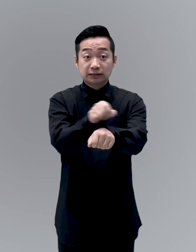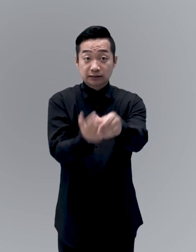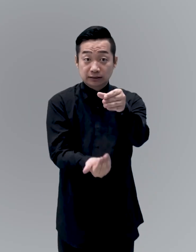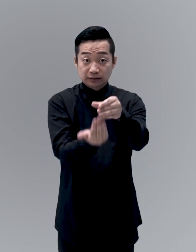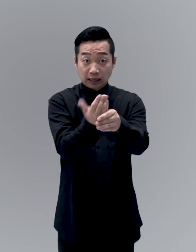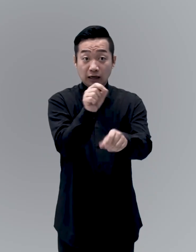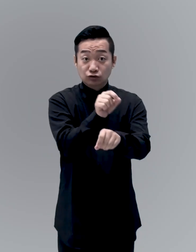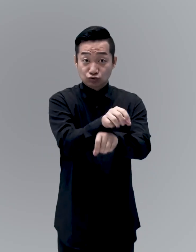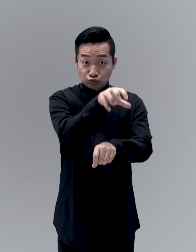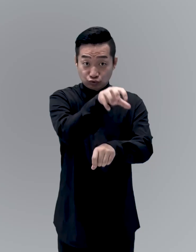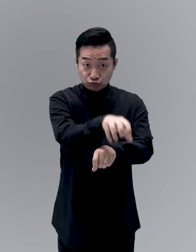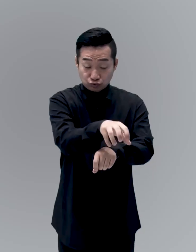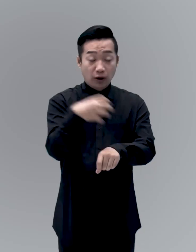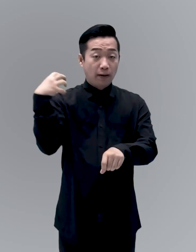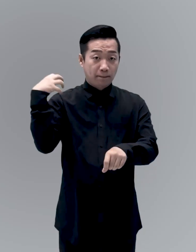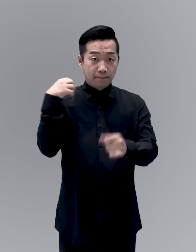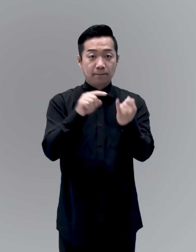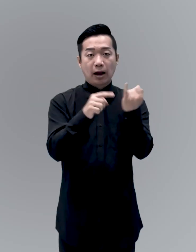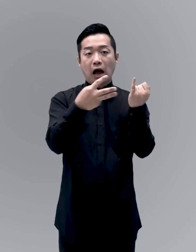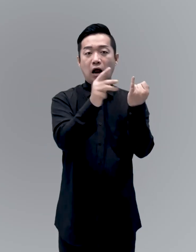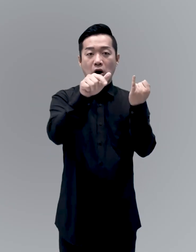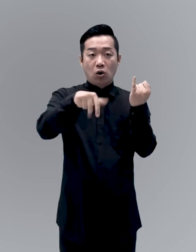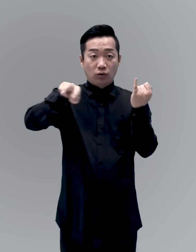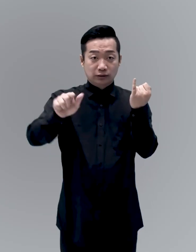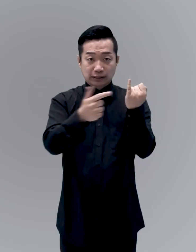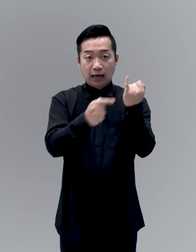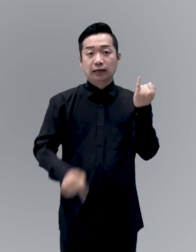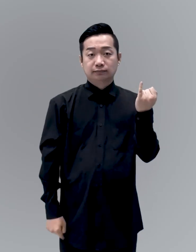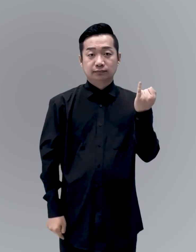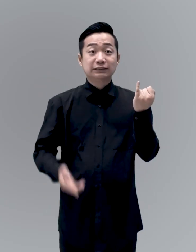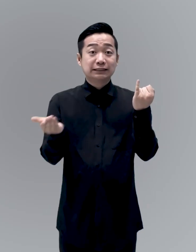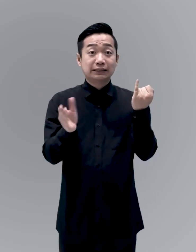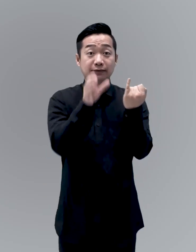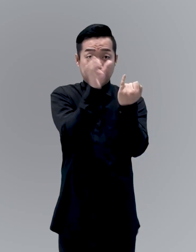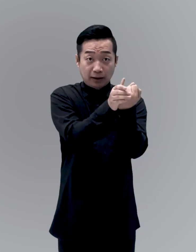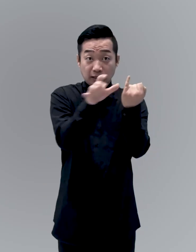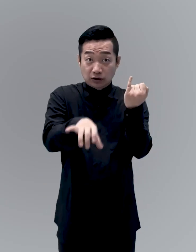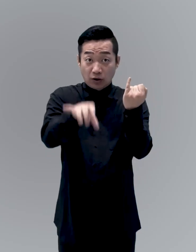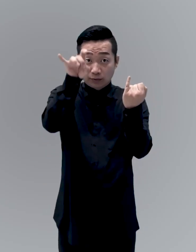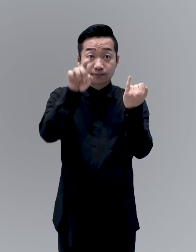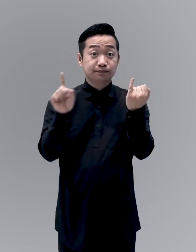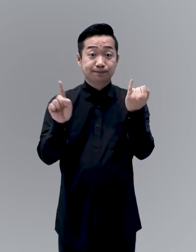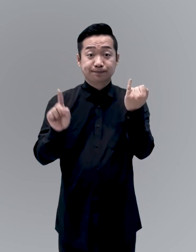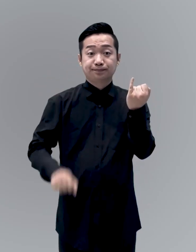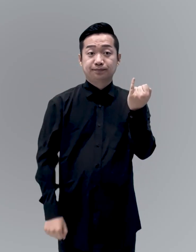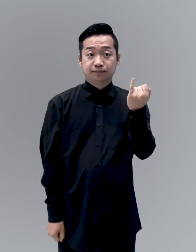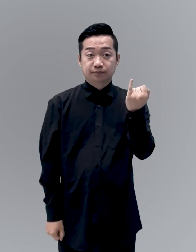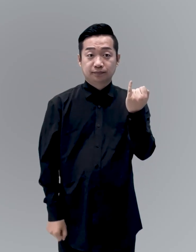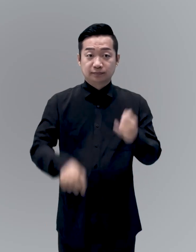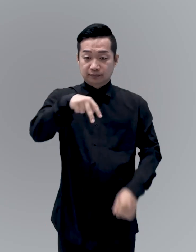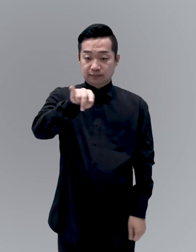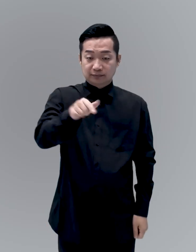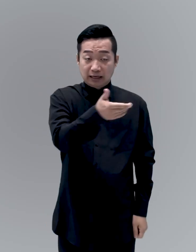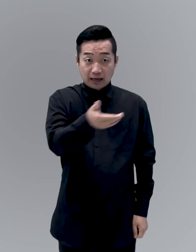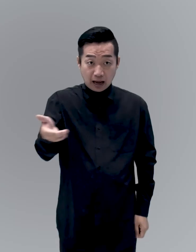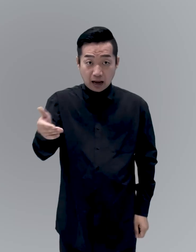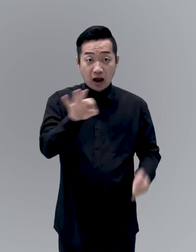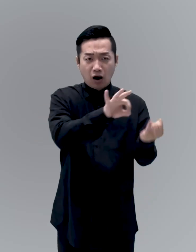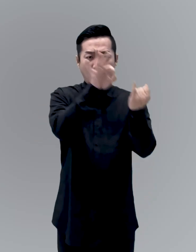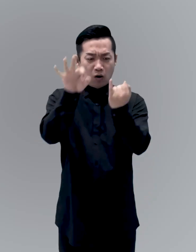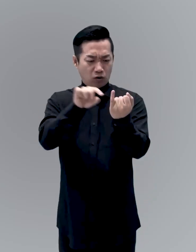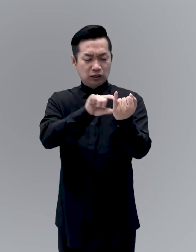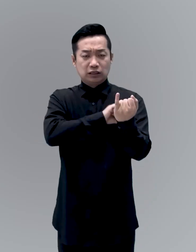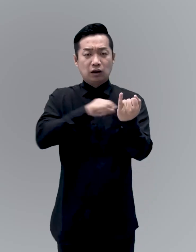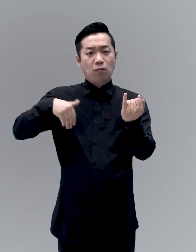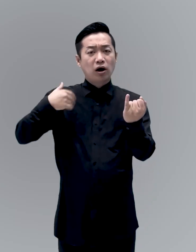특이사건국에 새로 부임된 록산, 그리고 그에게 주어진 첫 임무, 센강에서 건져진